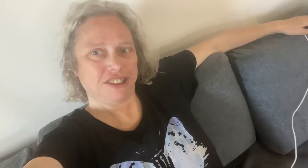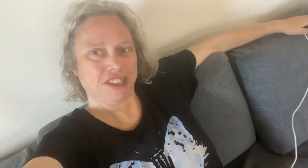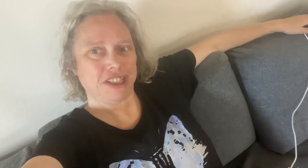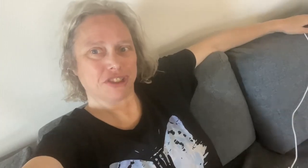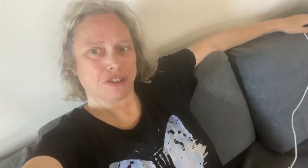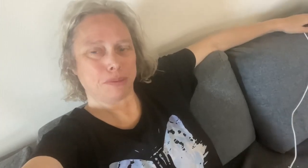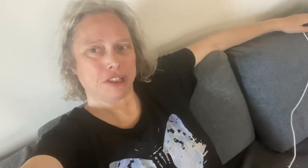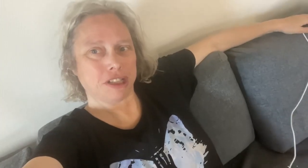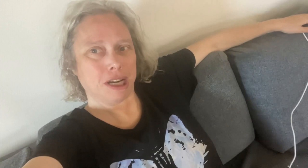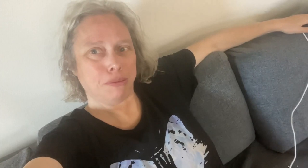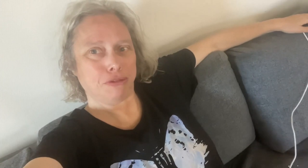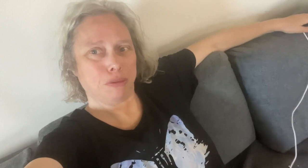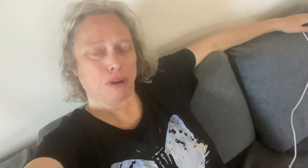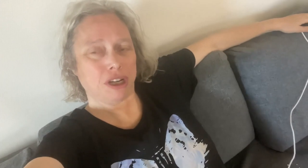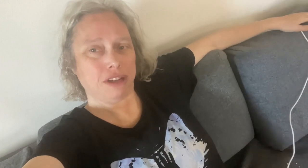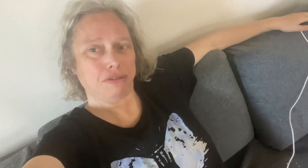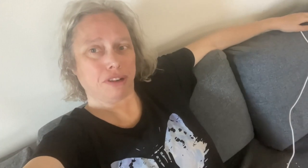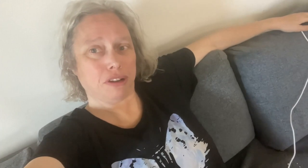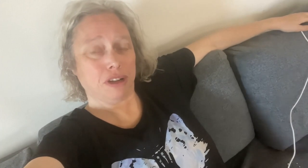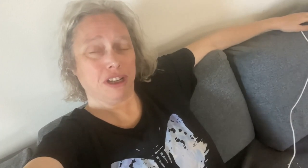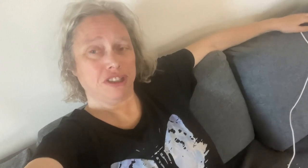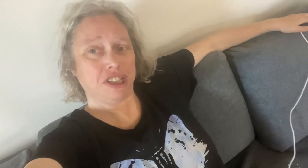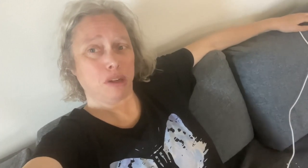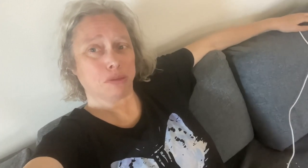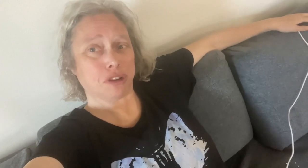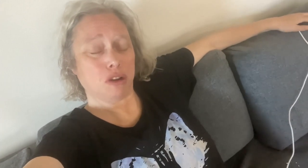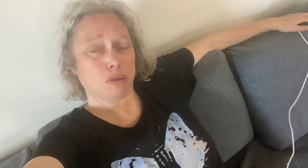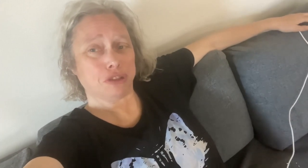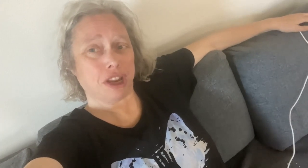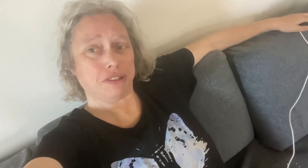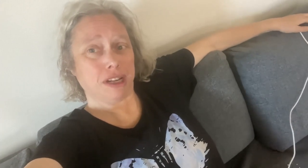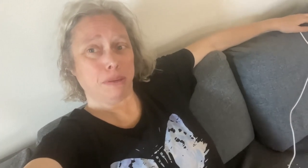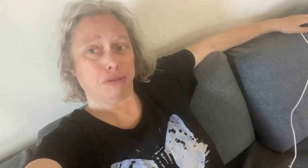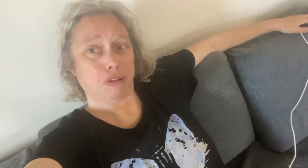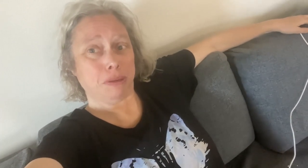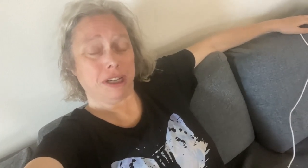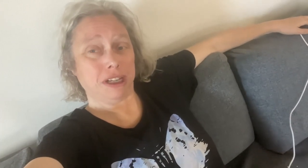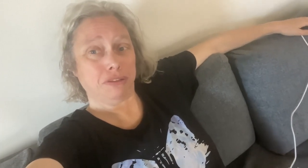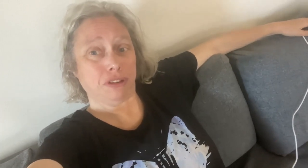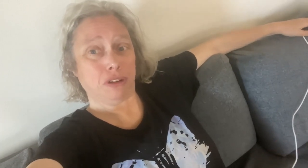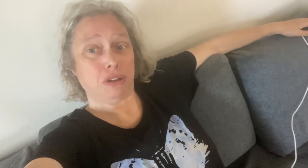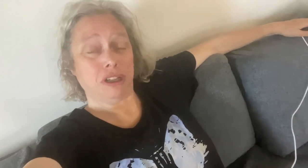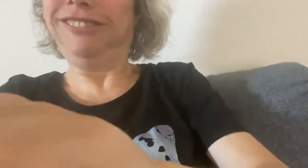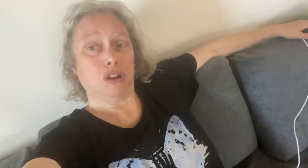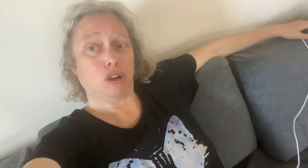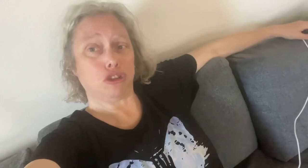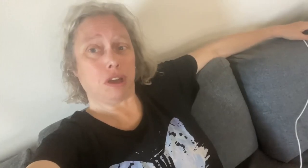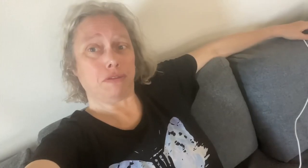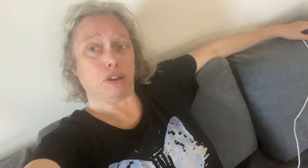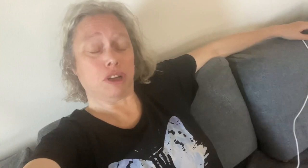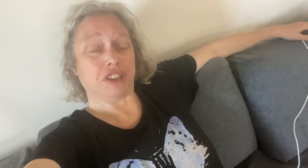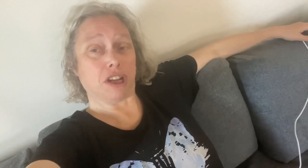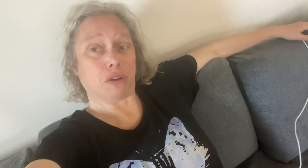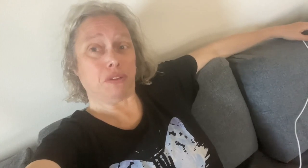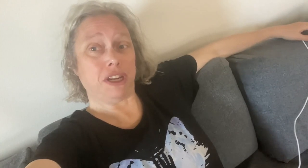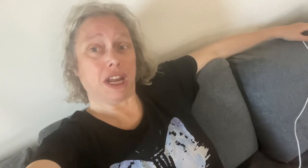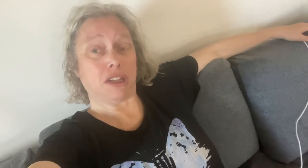See description clip for more info. See ook omschrijving clip voor meer info. Also have a look at